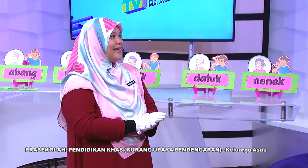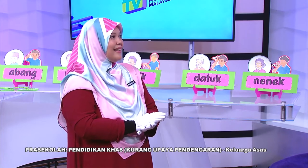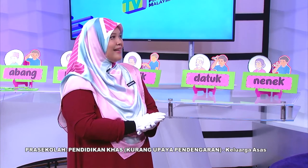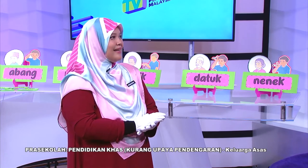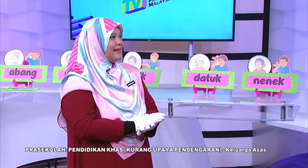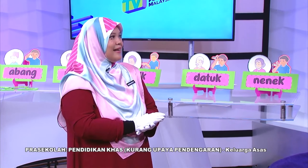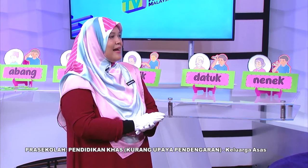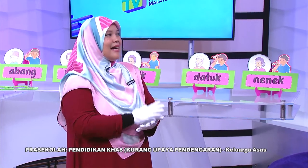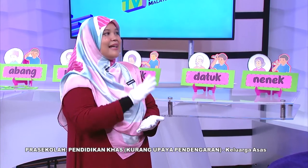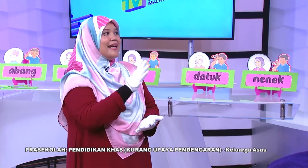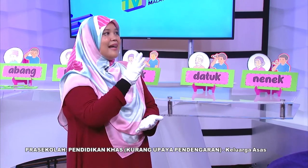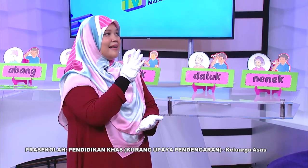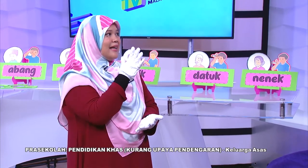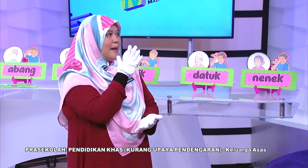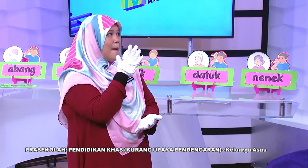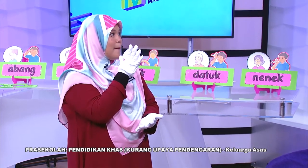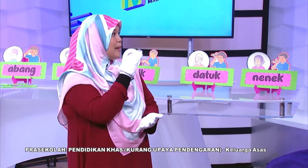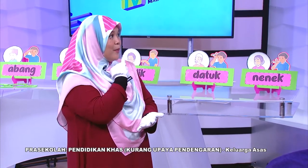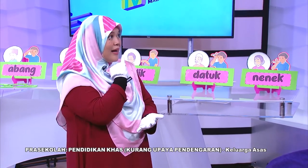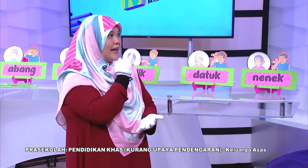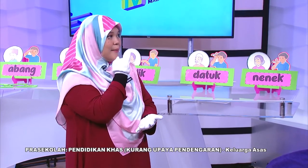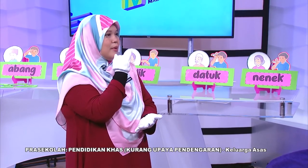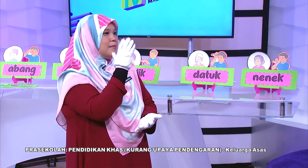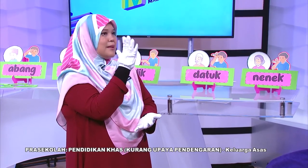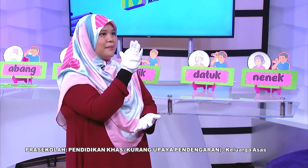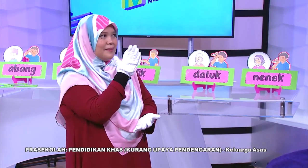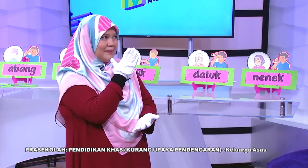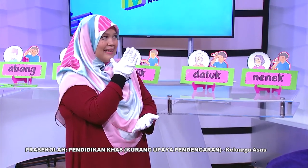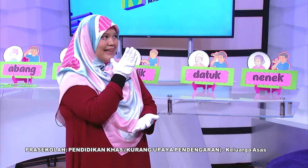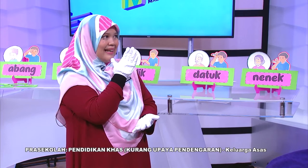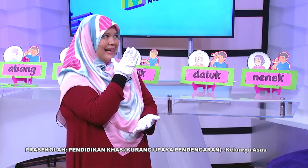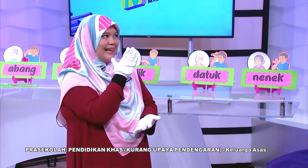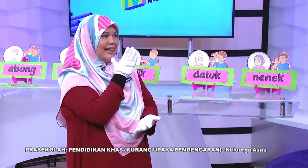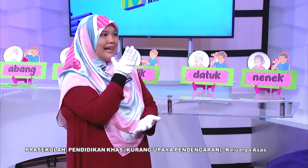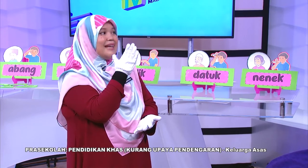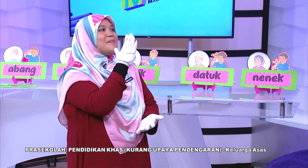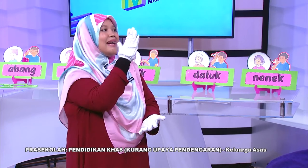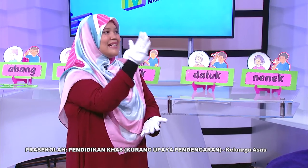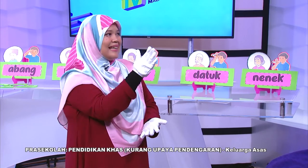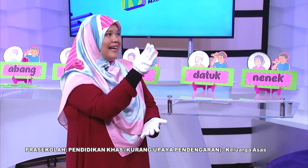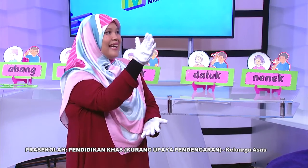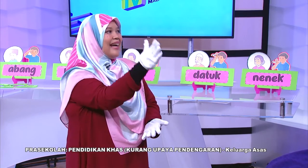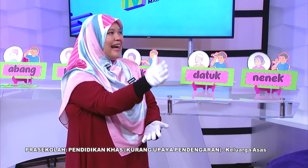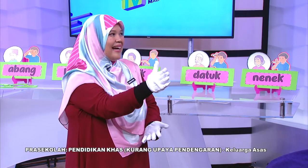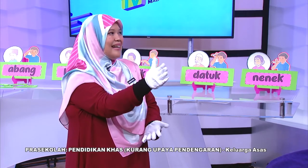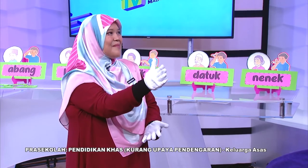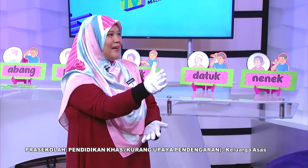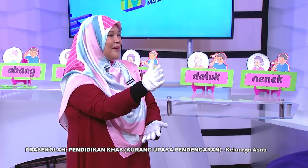sini jadi tadi tadi ibu-ibu diancam sini itu ke depan casing grafenberg kali juga